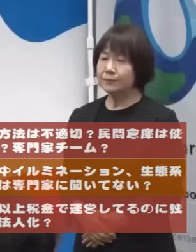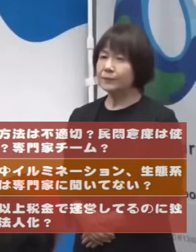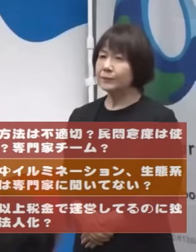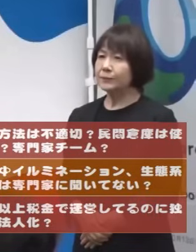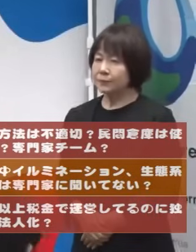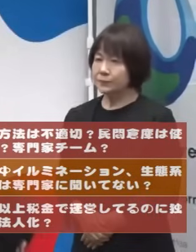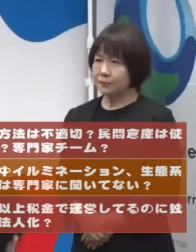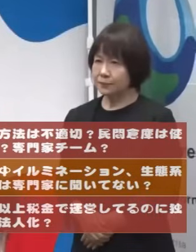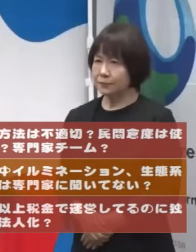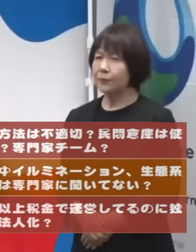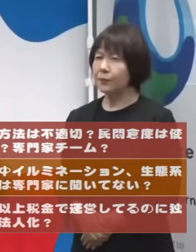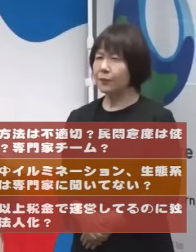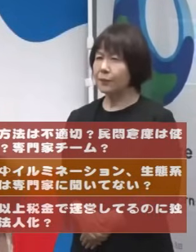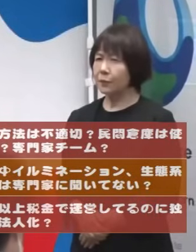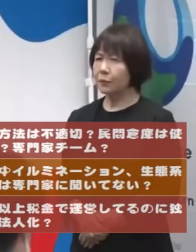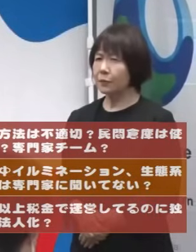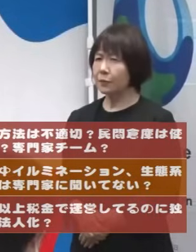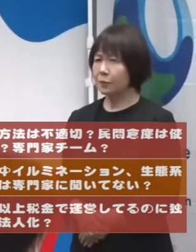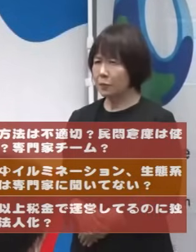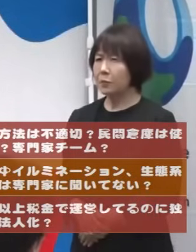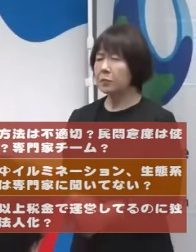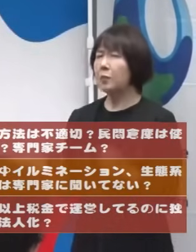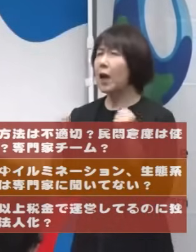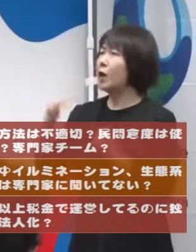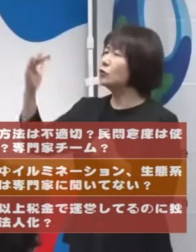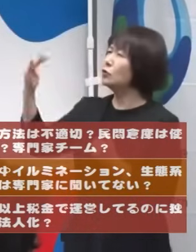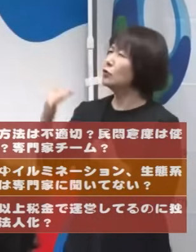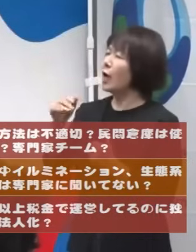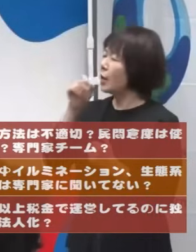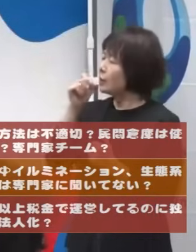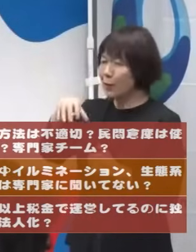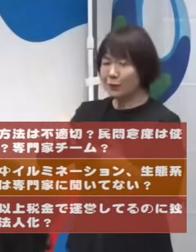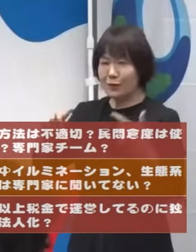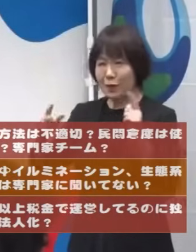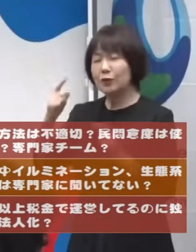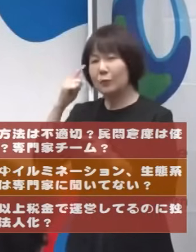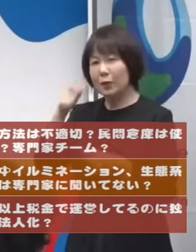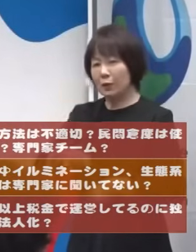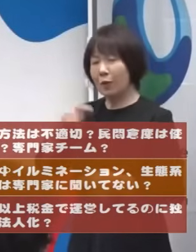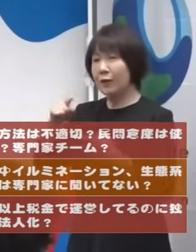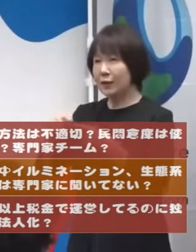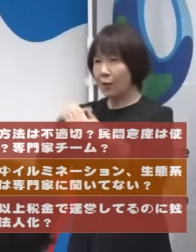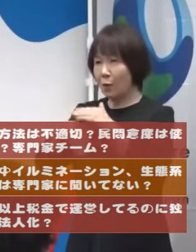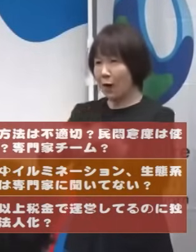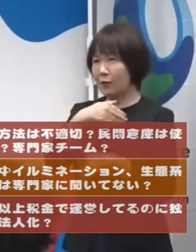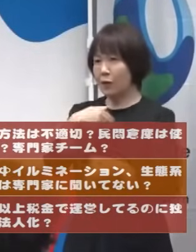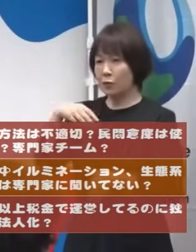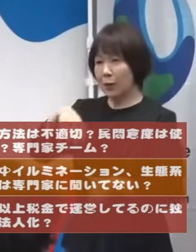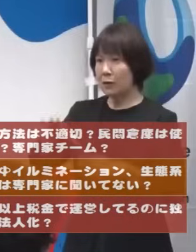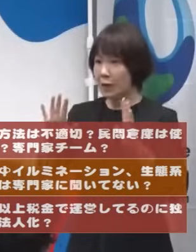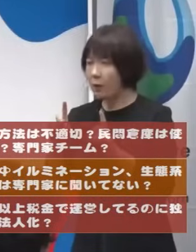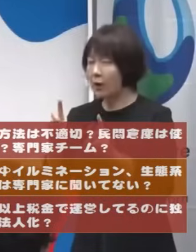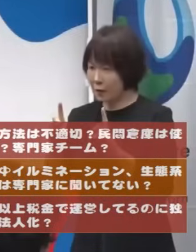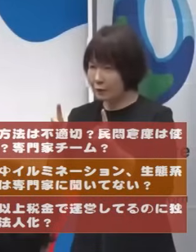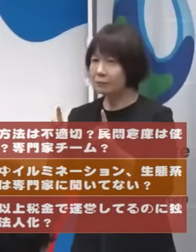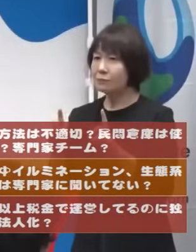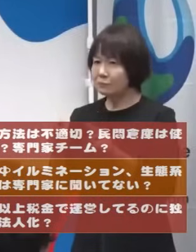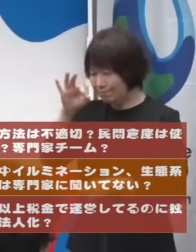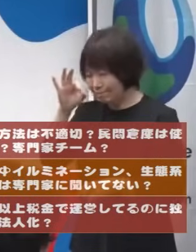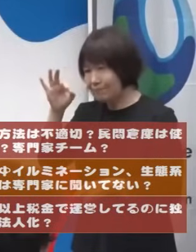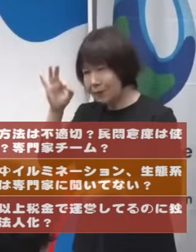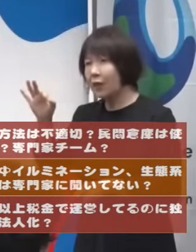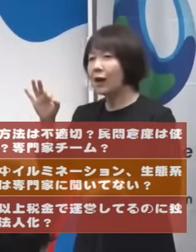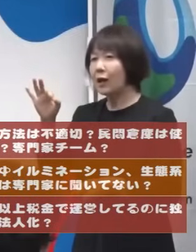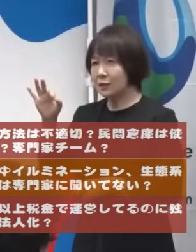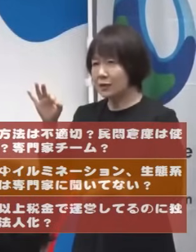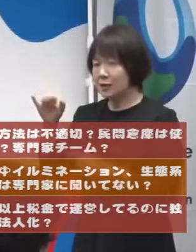その完璧にこうやって人が住むようなクーラーが効いた場所じゃないかもしれないけれども、適切に保管できる場所がないか、それはそこを探して